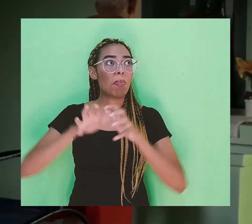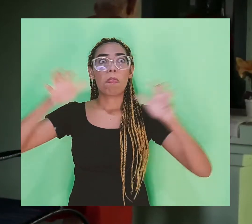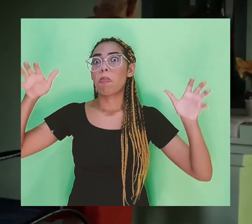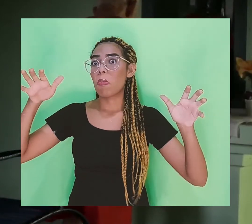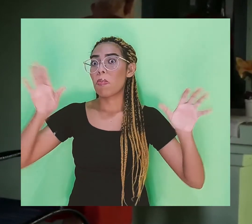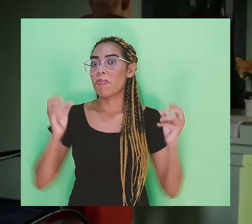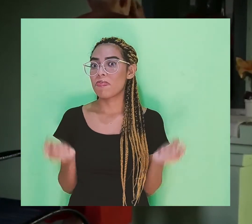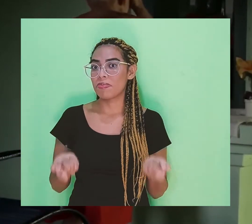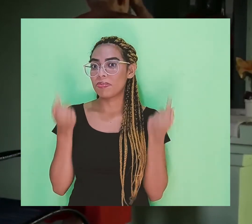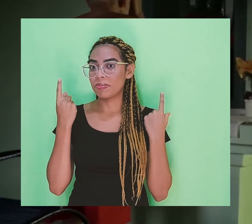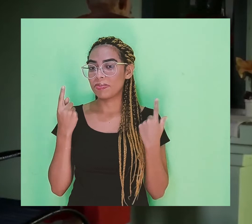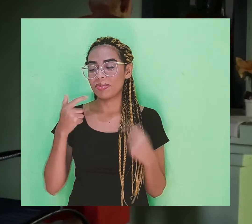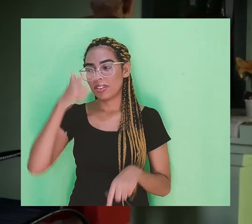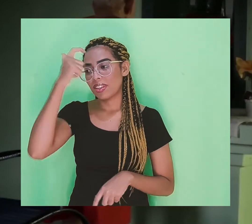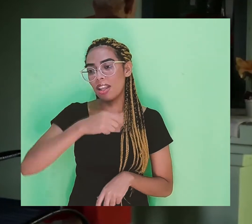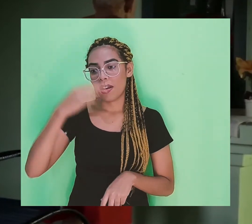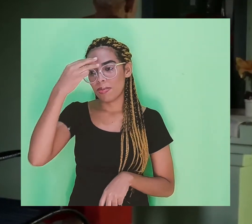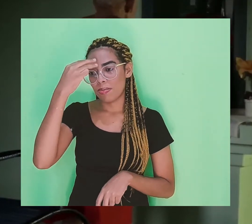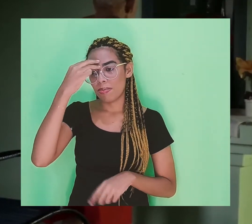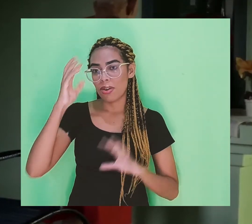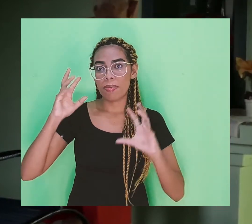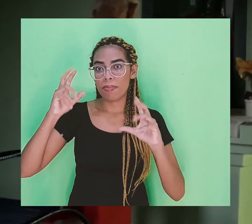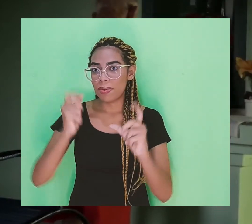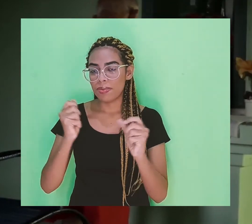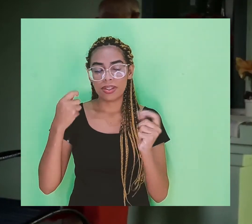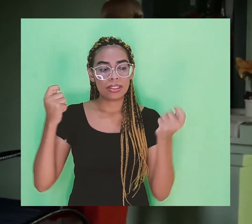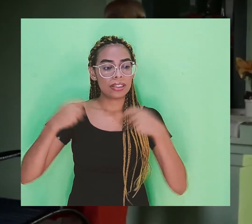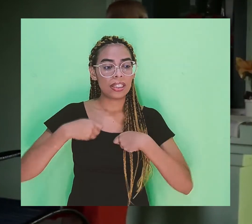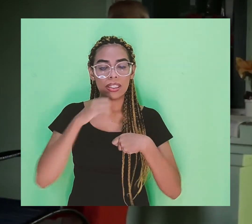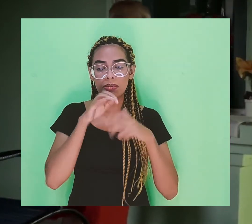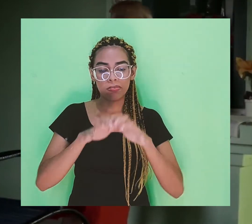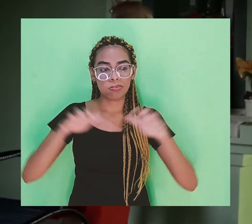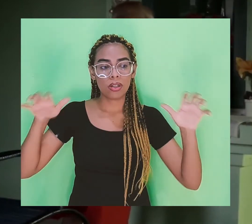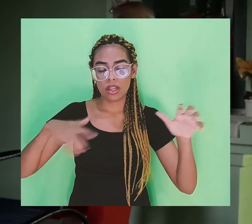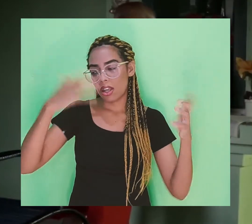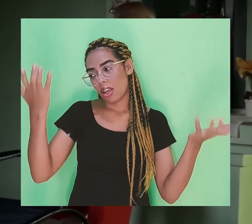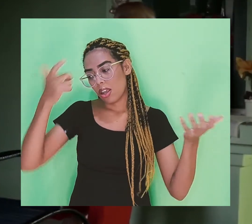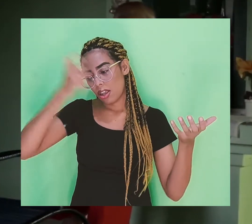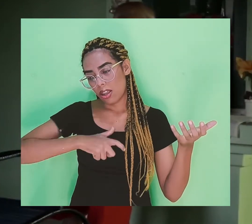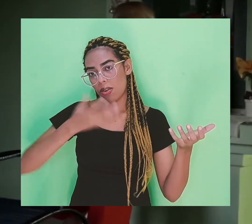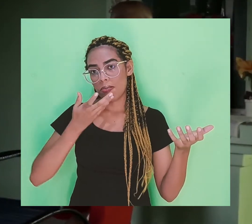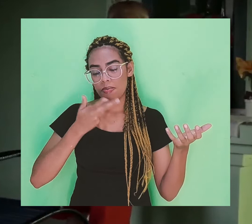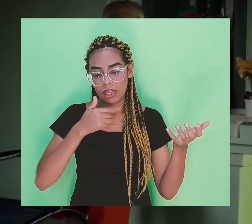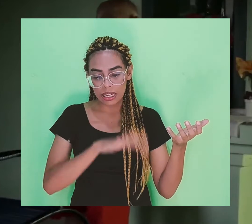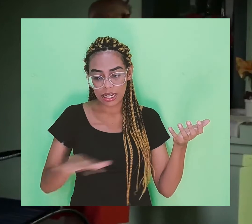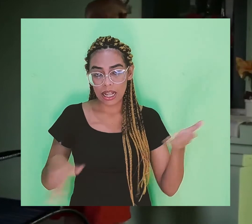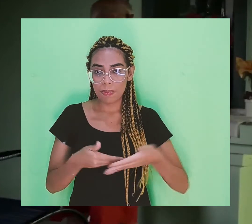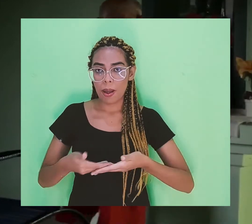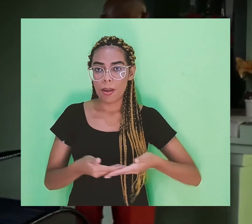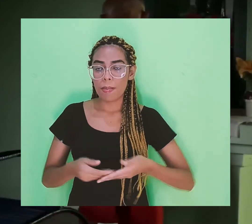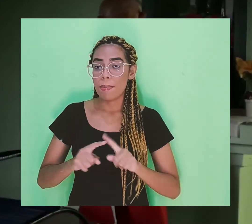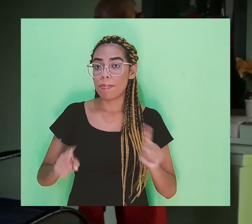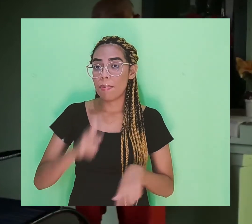é isso? Sabe? Na minha memória era tipo uma cachoeira. Claro, eu era uma criança pequena, o negócio era alto, então pra mim